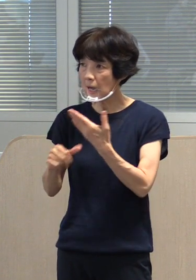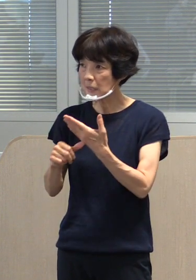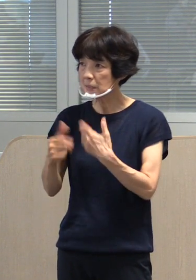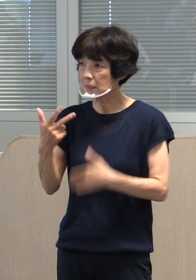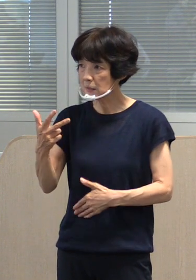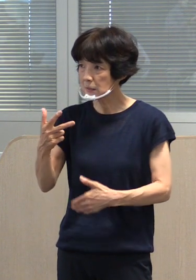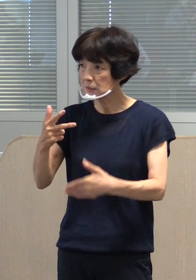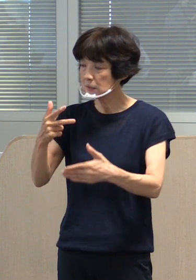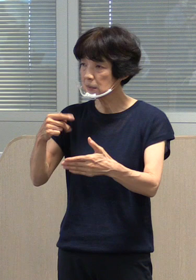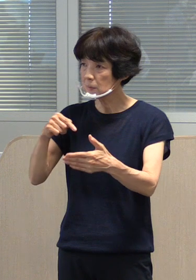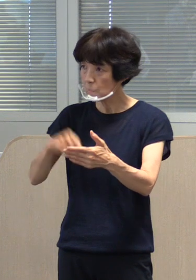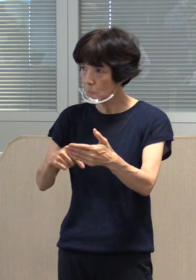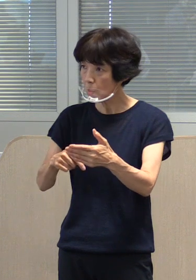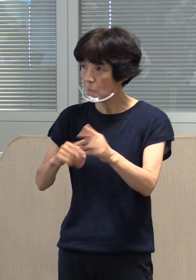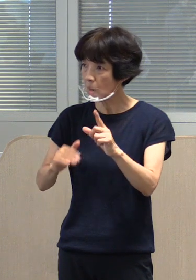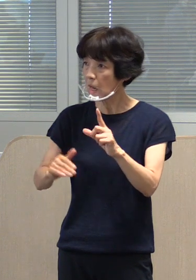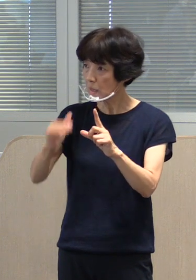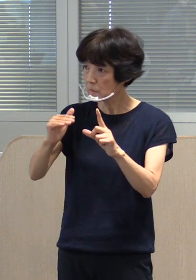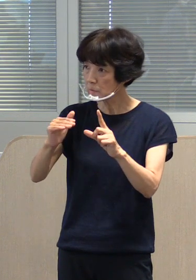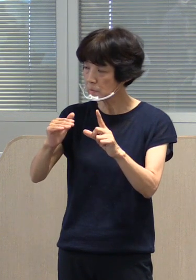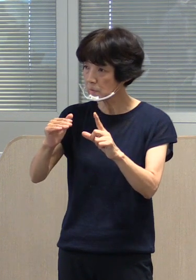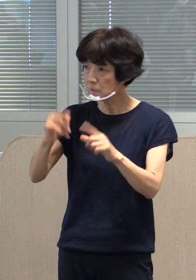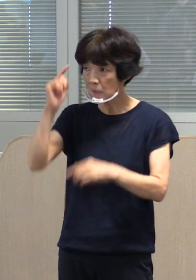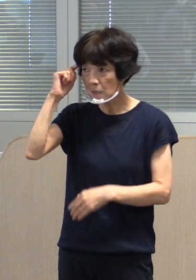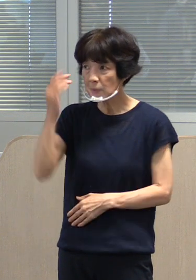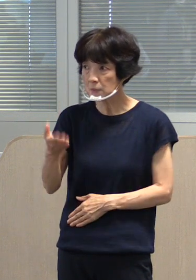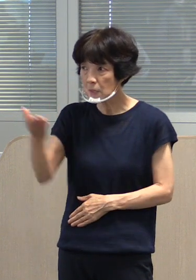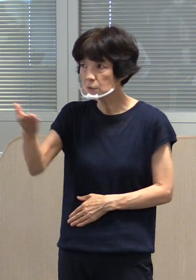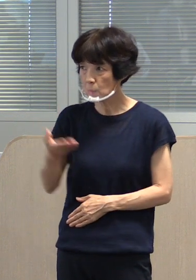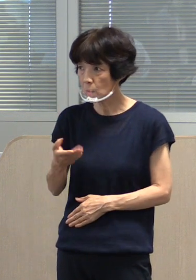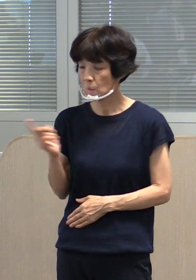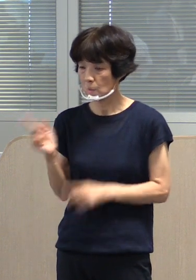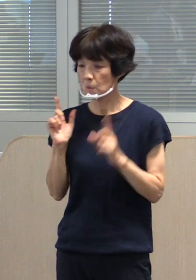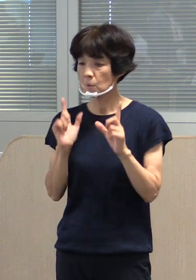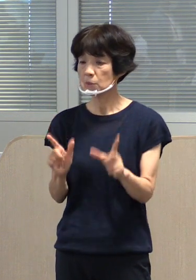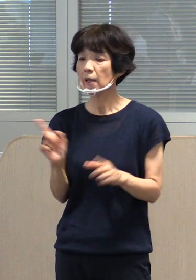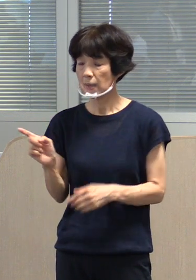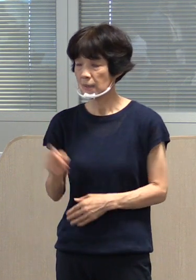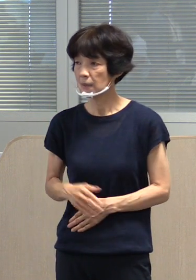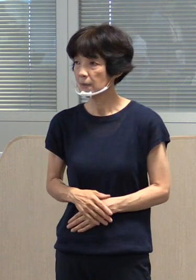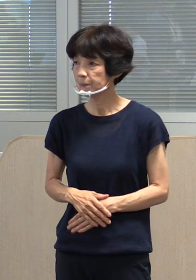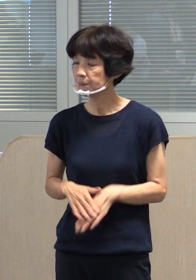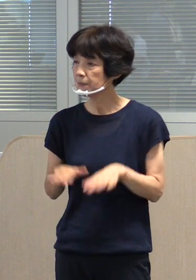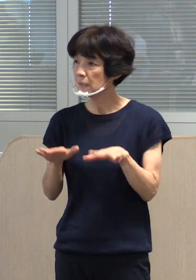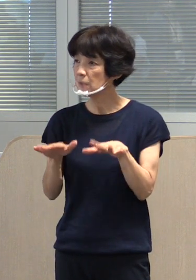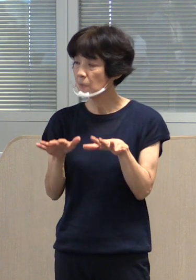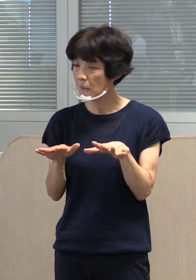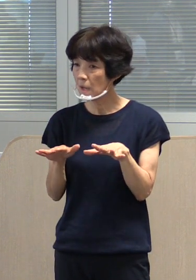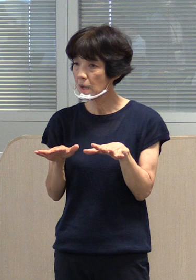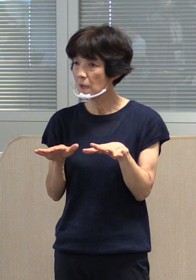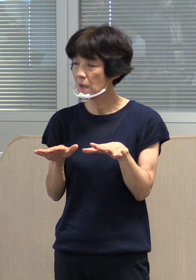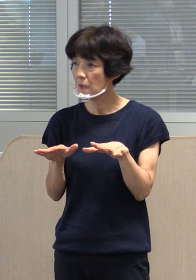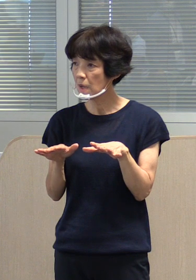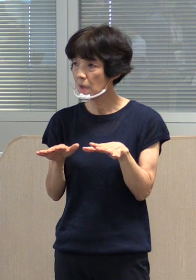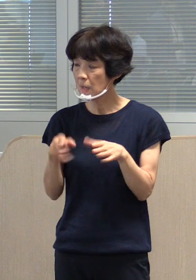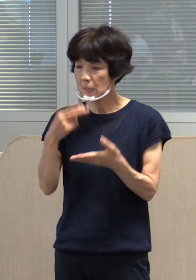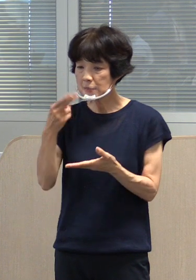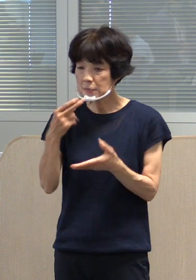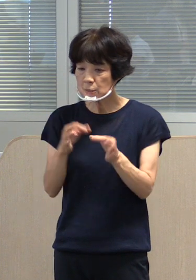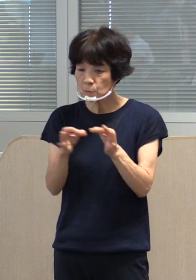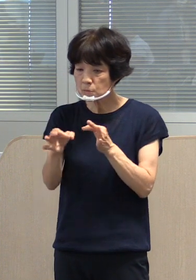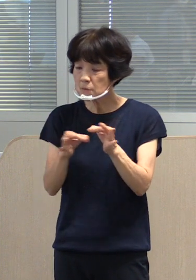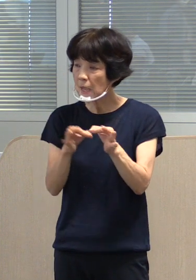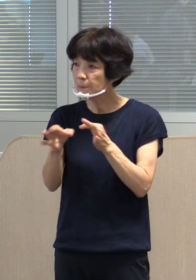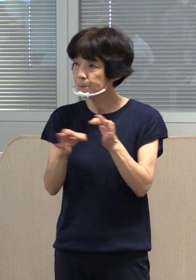ですかね。まあ、それも含めてなんですけど、はい、 秋田市ね、今ほら 飲食店、これ